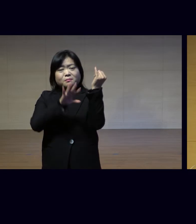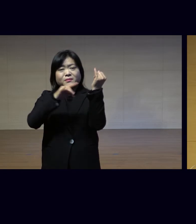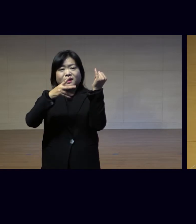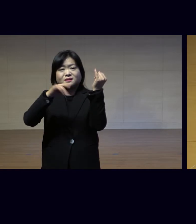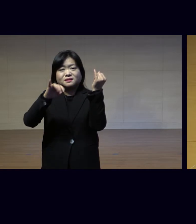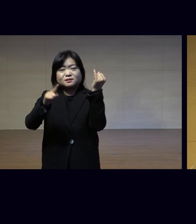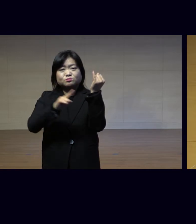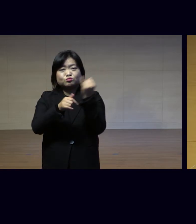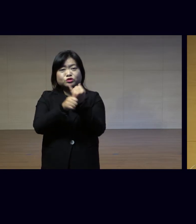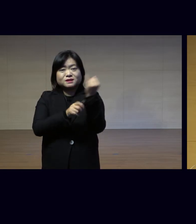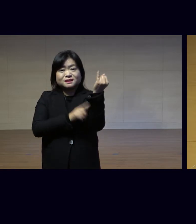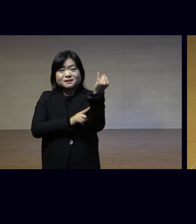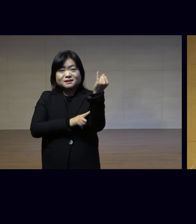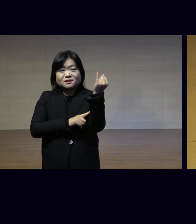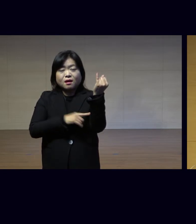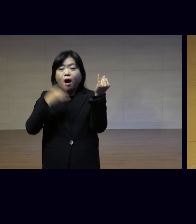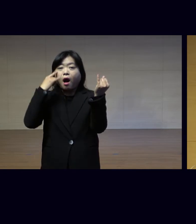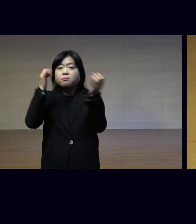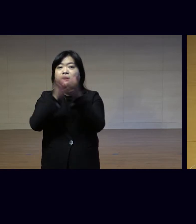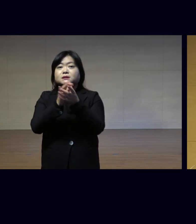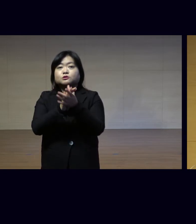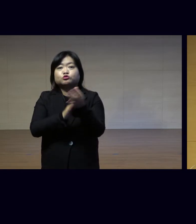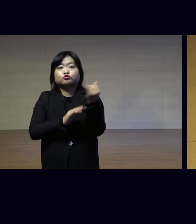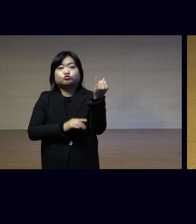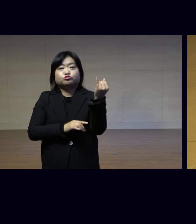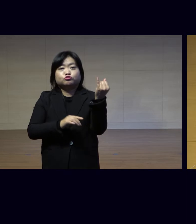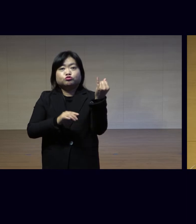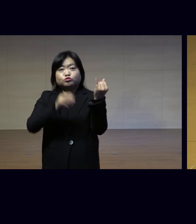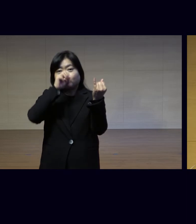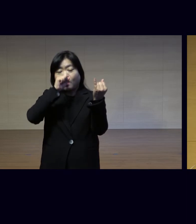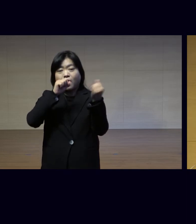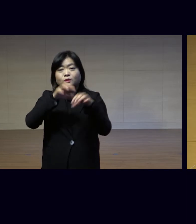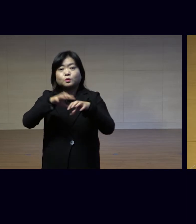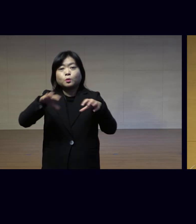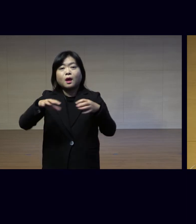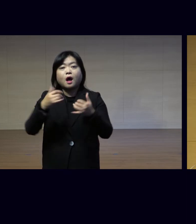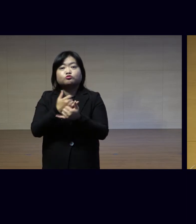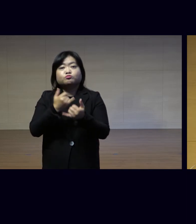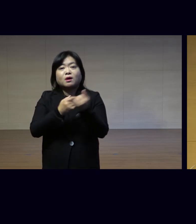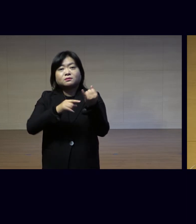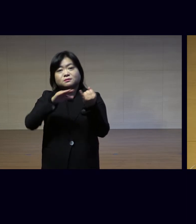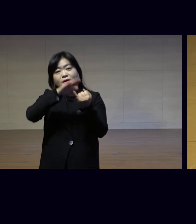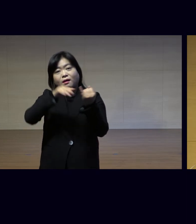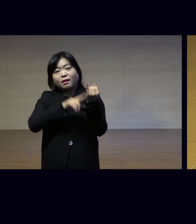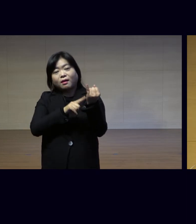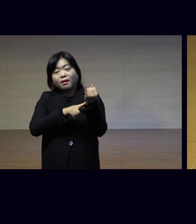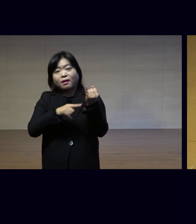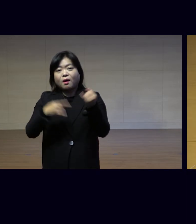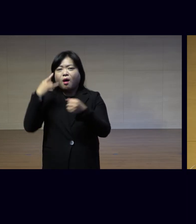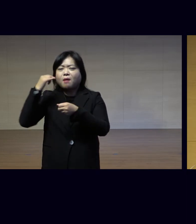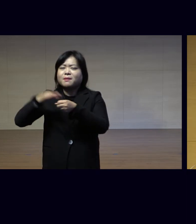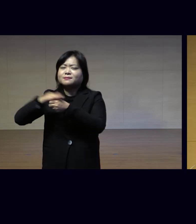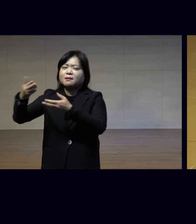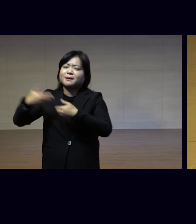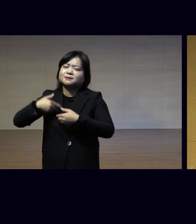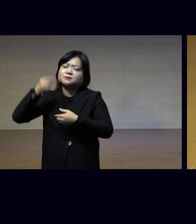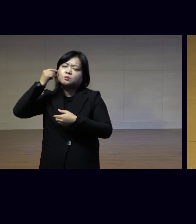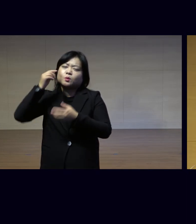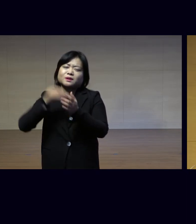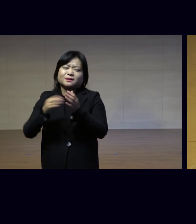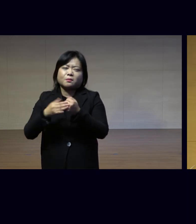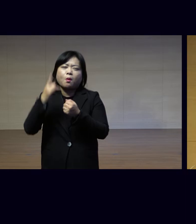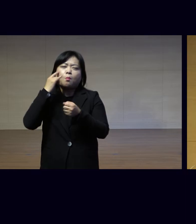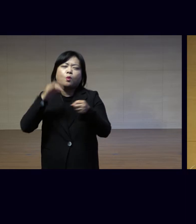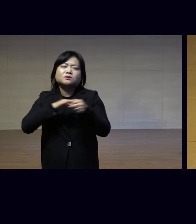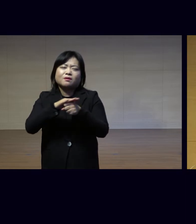하는데요. 이제 엄마 친구예요, 말하자면. 동네 아줌마입니다. 근데 엄마 사랑을 못 받았기 때문에 아마